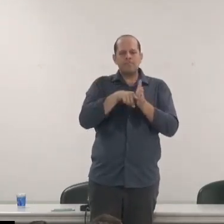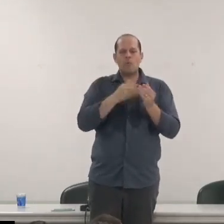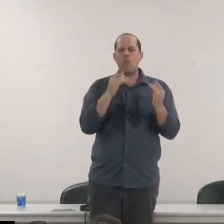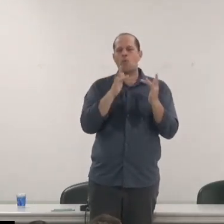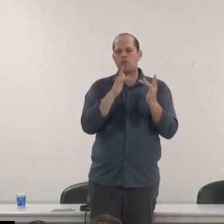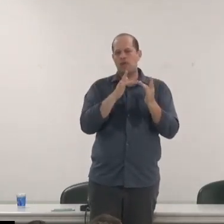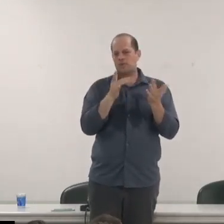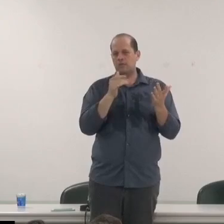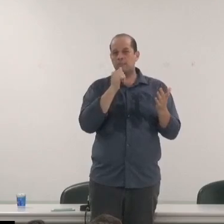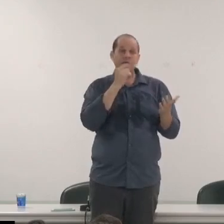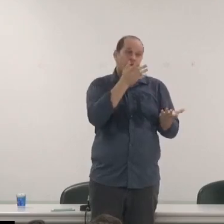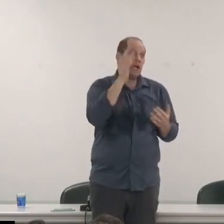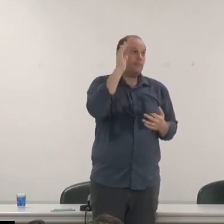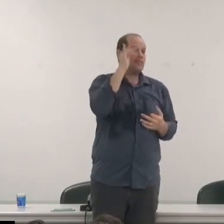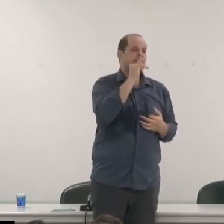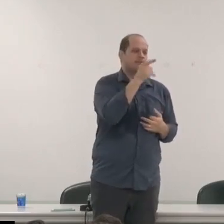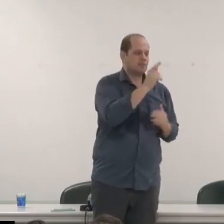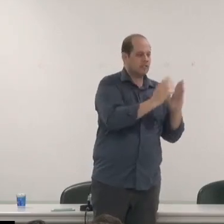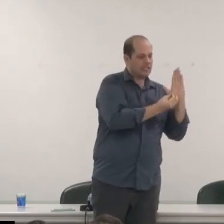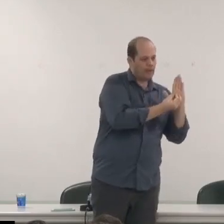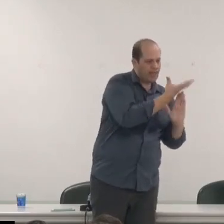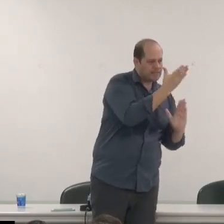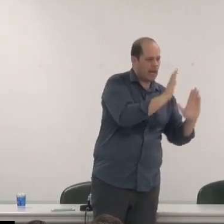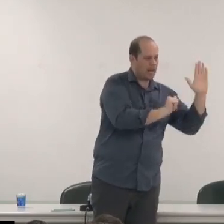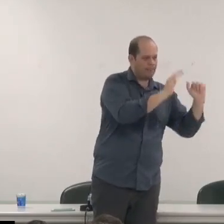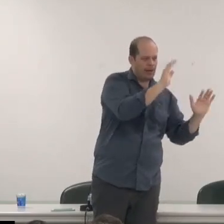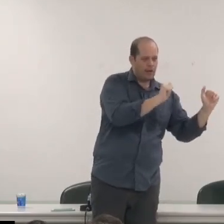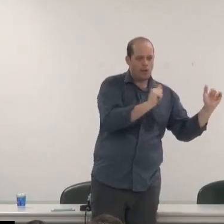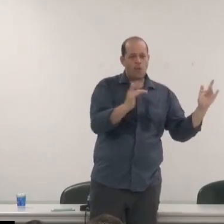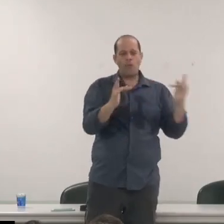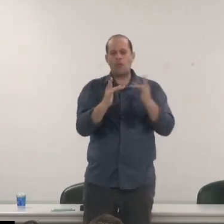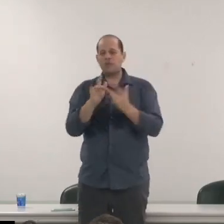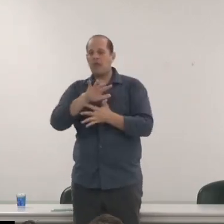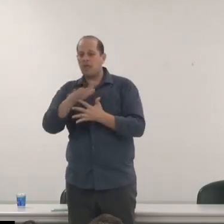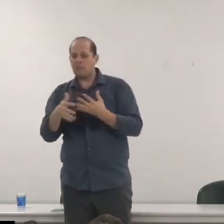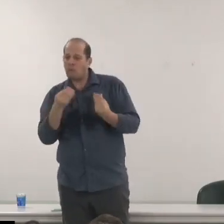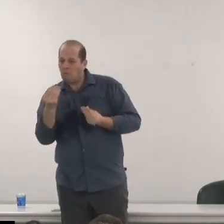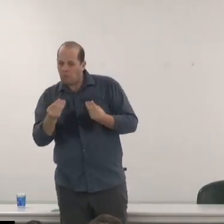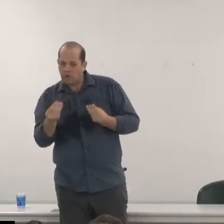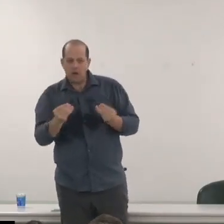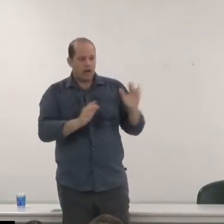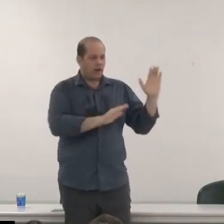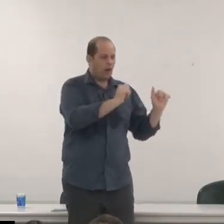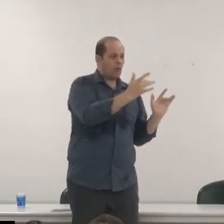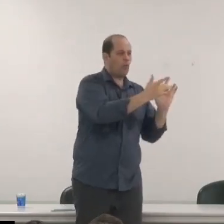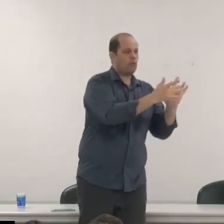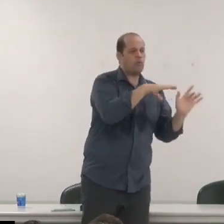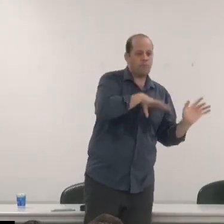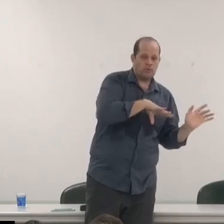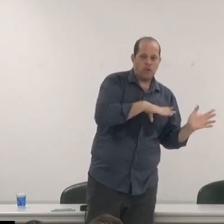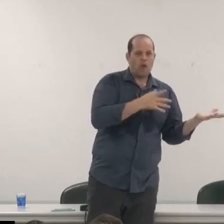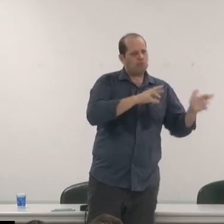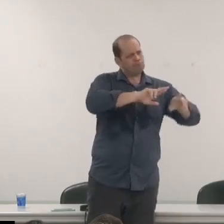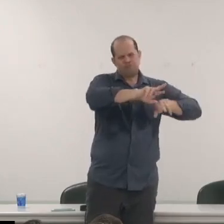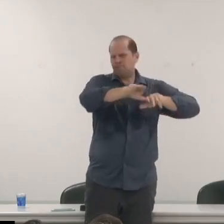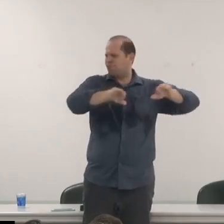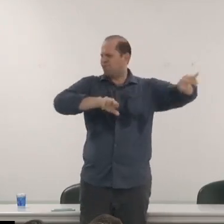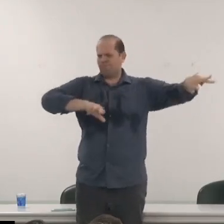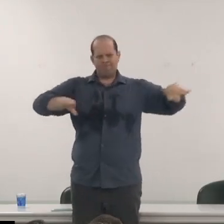classificações, porque a gente está falando de contatos de línguas, né? Então, por exemplo, há línguas de sinais emergentes. Dá para estudar, por exemplo, como